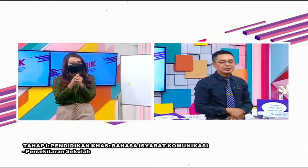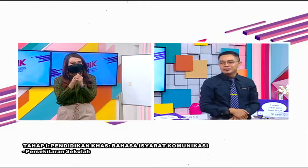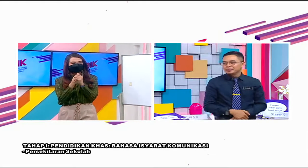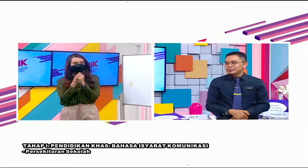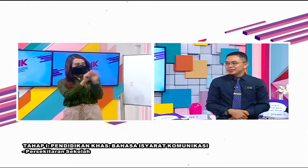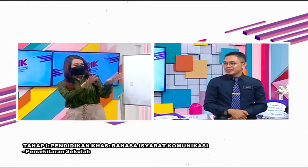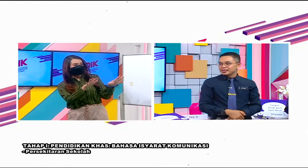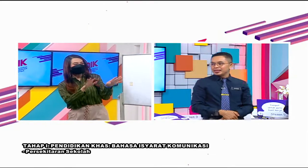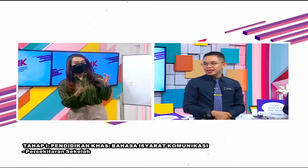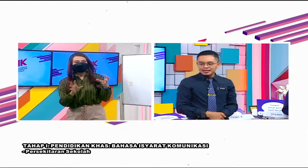Cikgu, saya nak tanya.